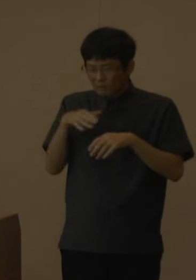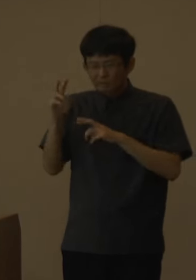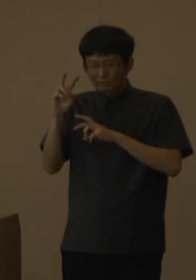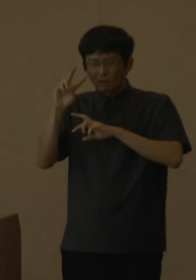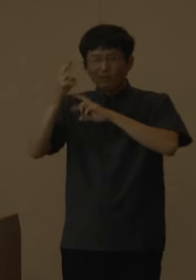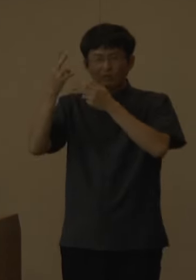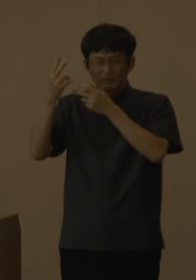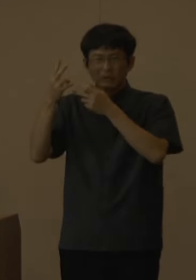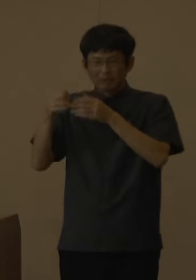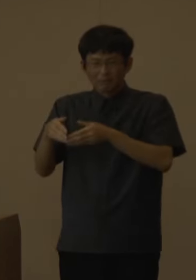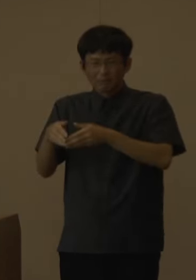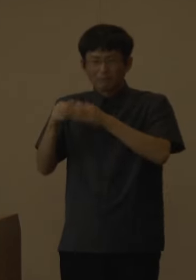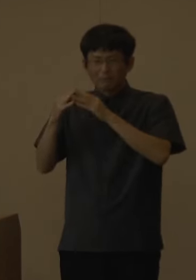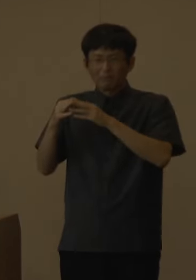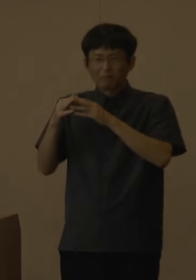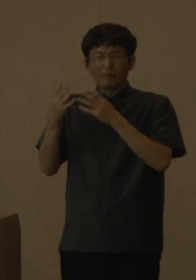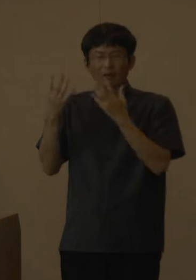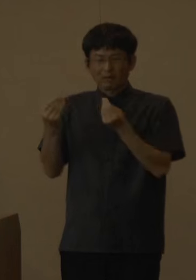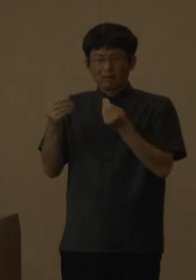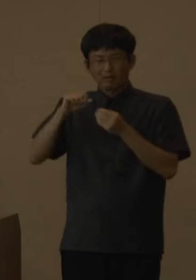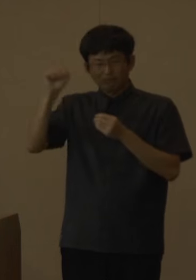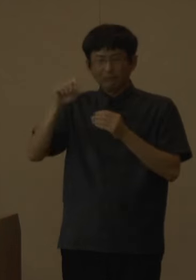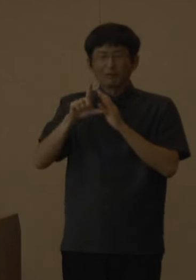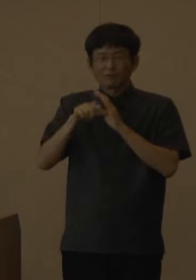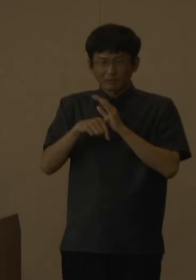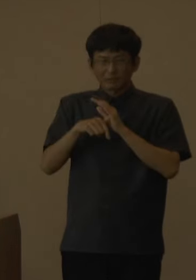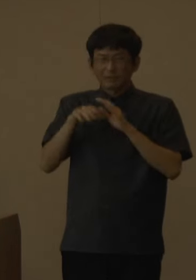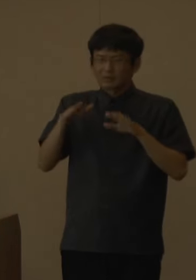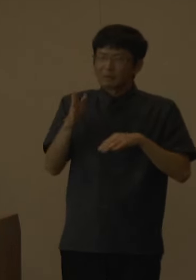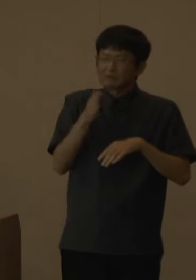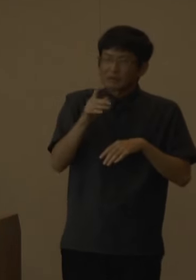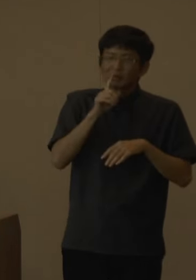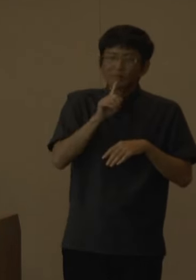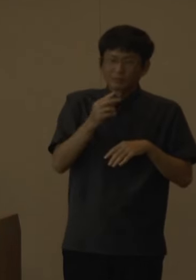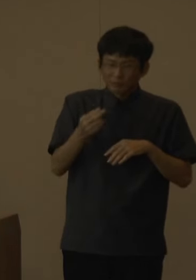でもあると思うんですが、近年では非常にこの各種選挙で